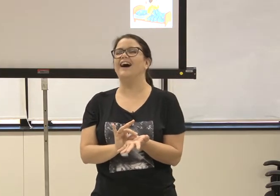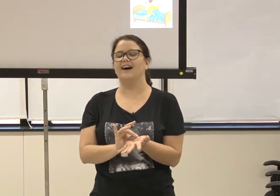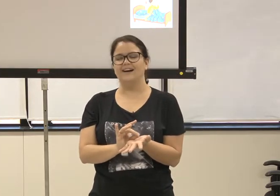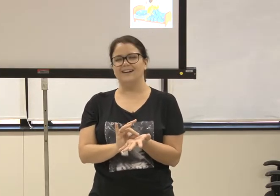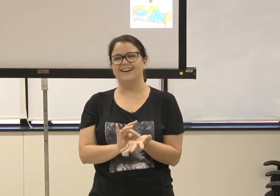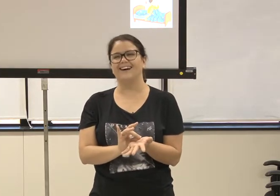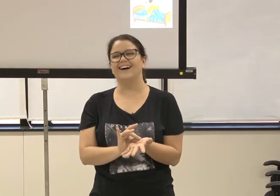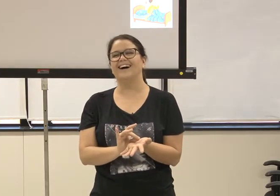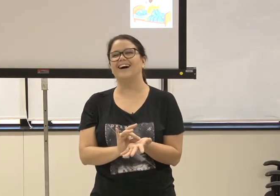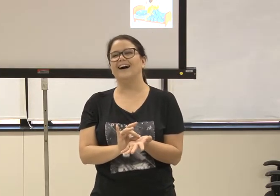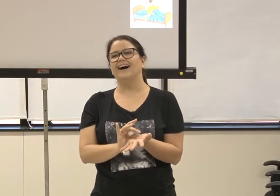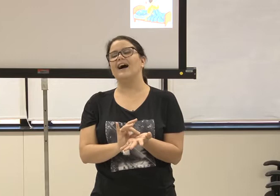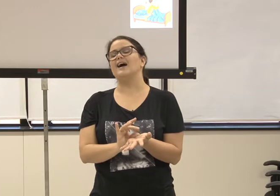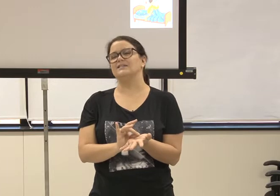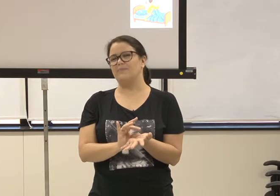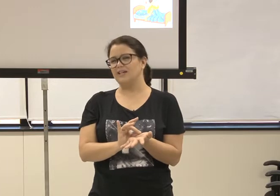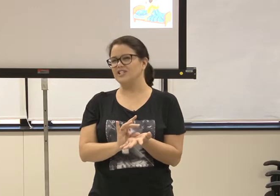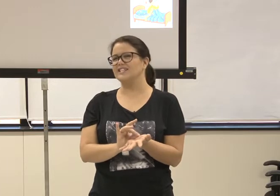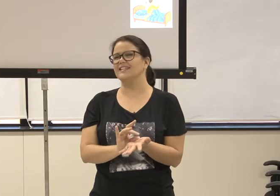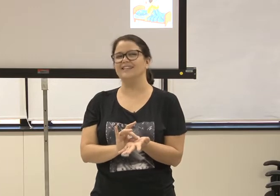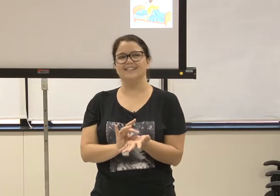Aham. As páginas, né?